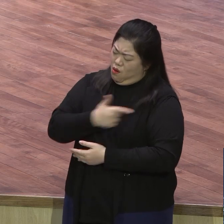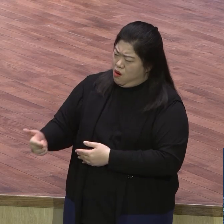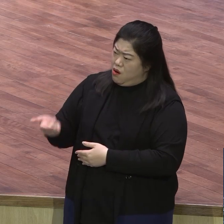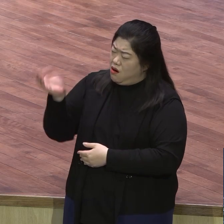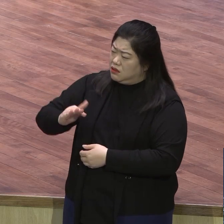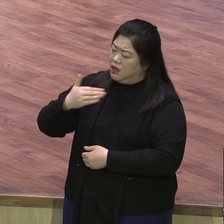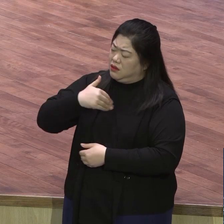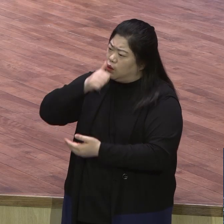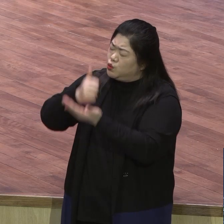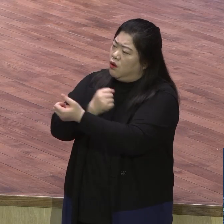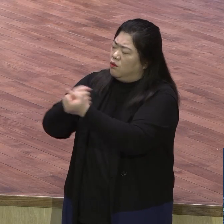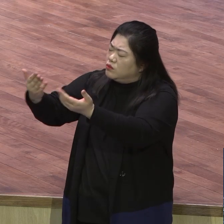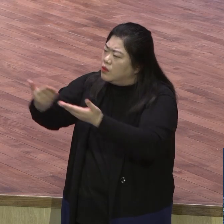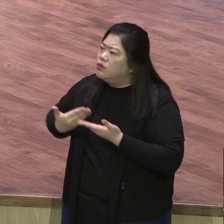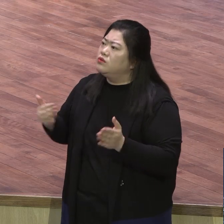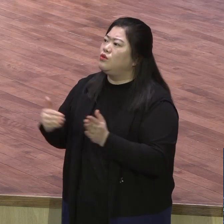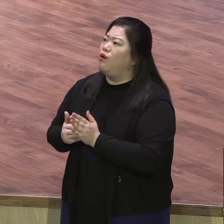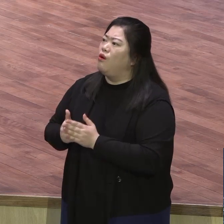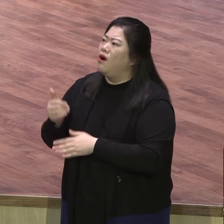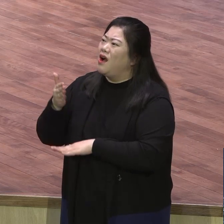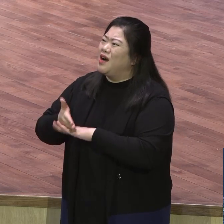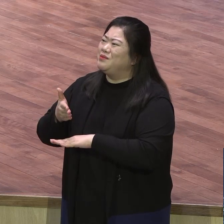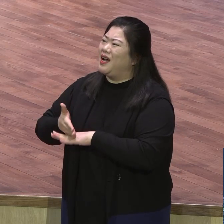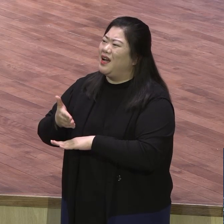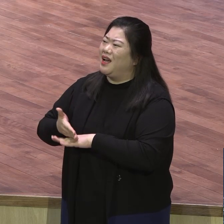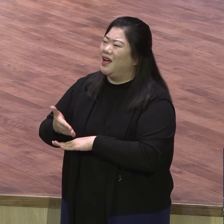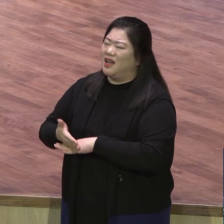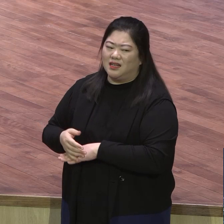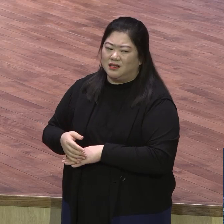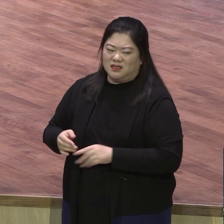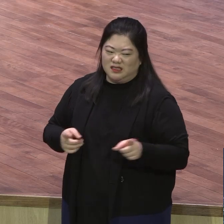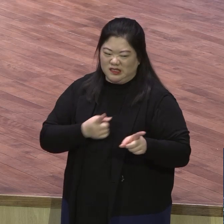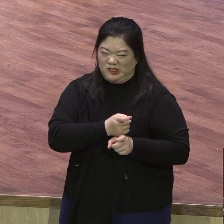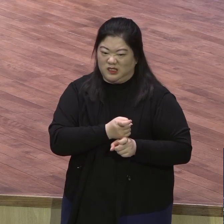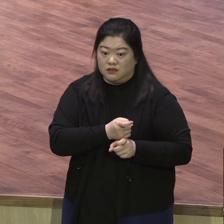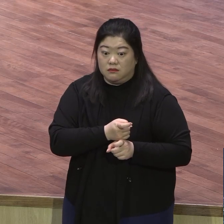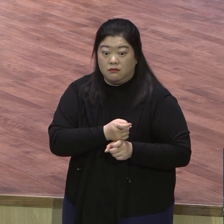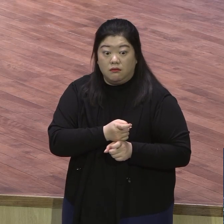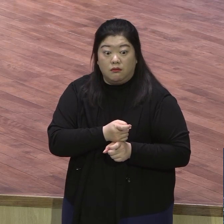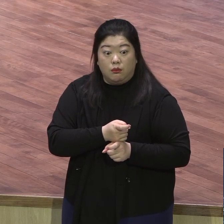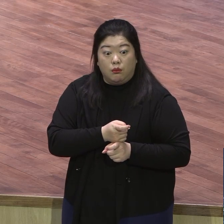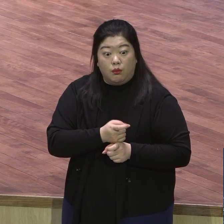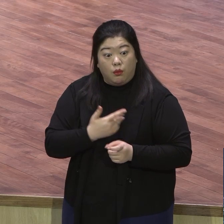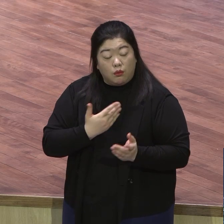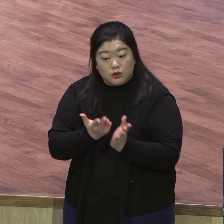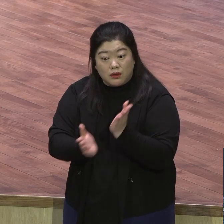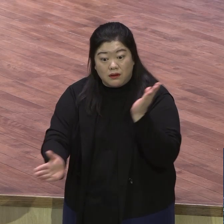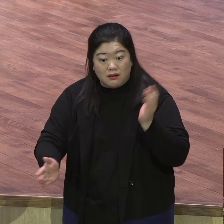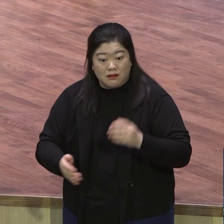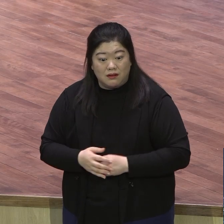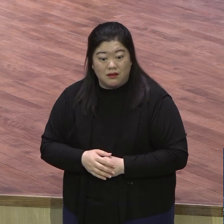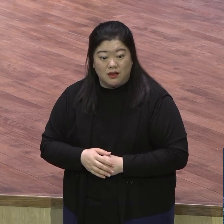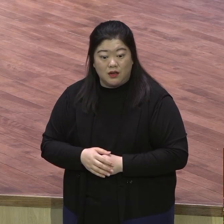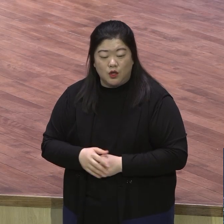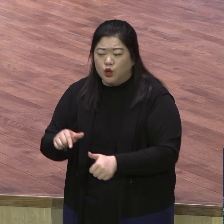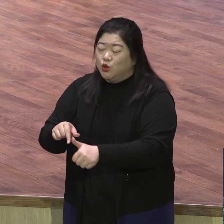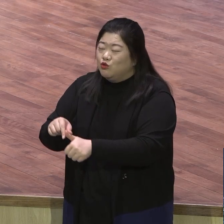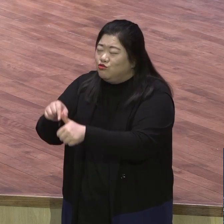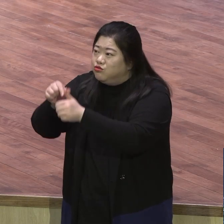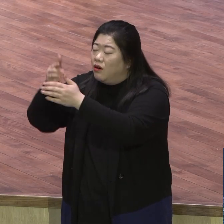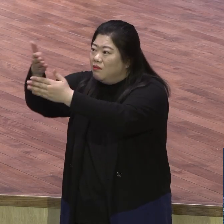누구를 정모하고 누굴 욕합니까? 구원 못 받아오니까 남 욕하고 비방하고 맨날 싸우고 분장하고 그러지. 구원에 확신 하나만